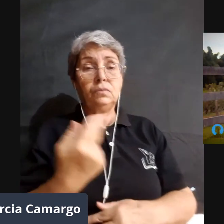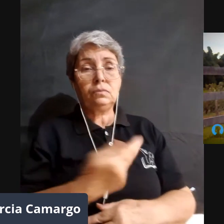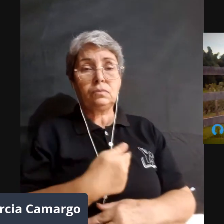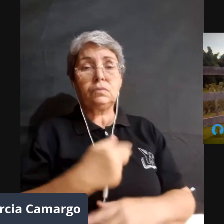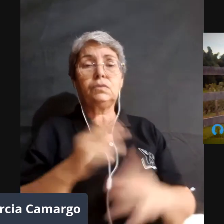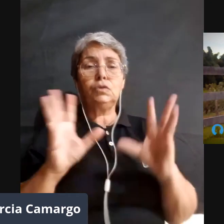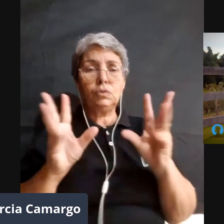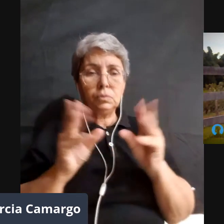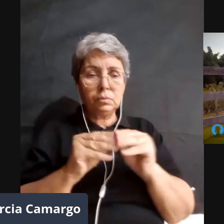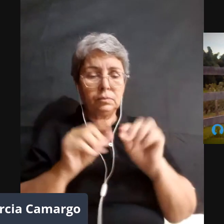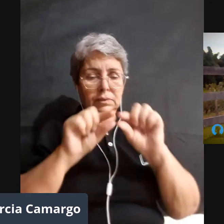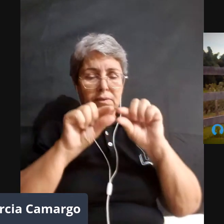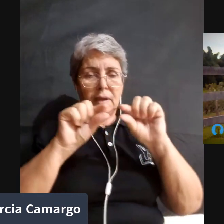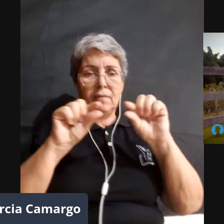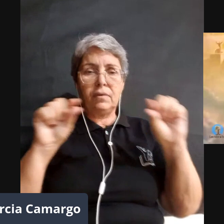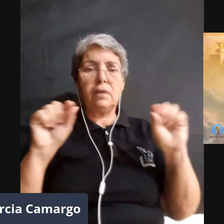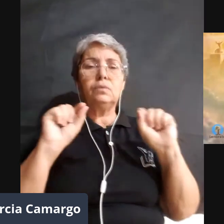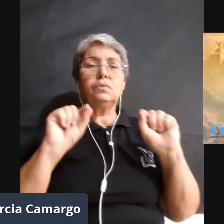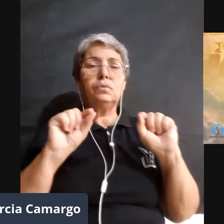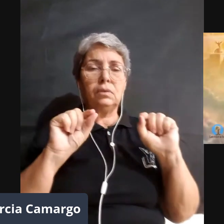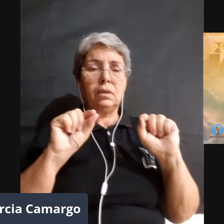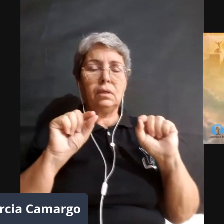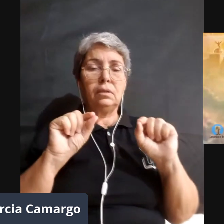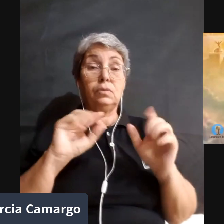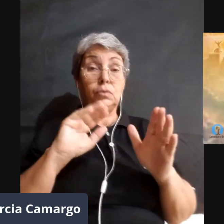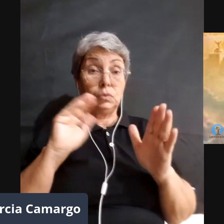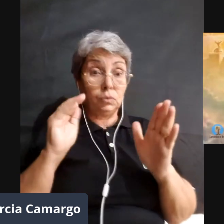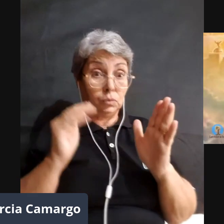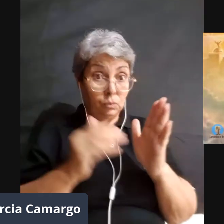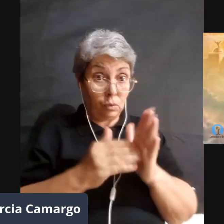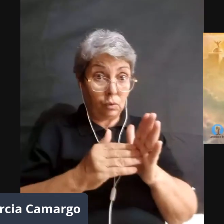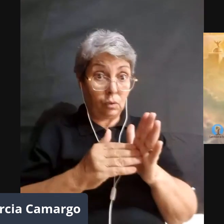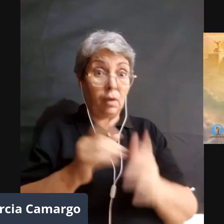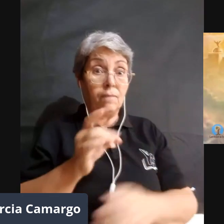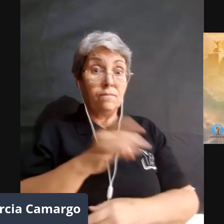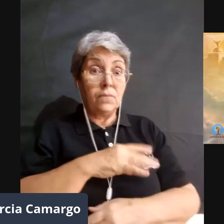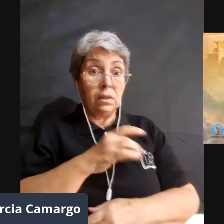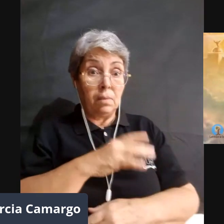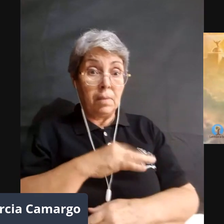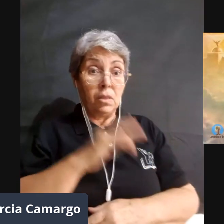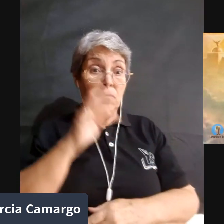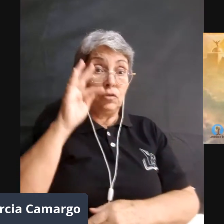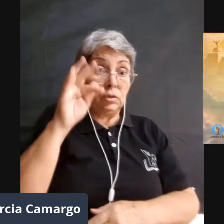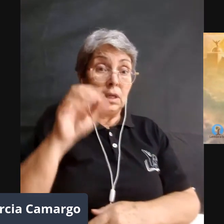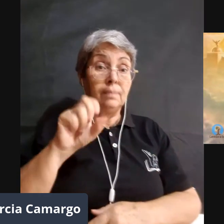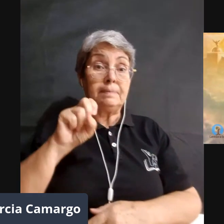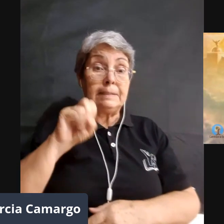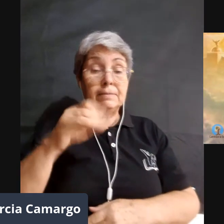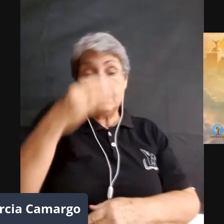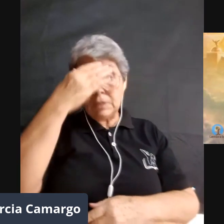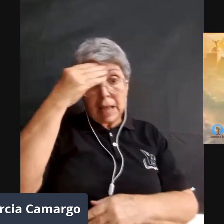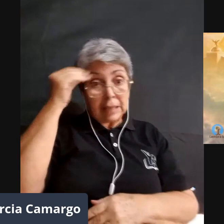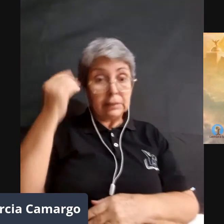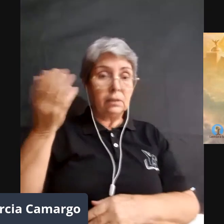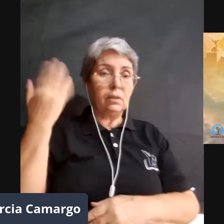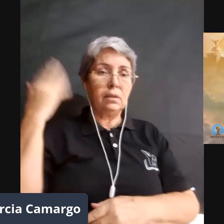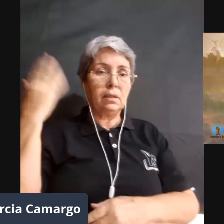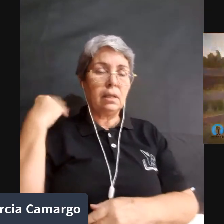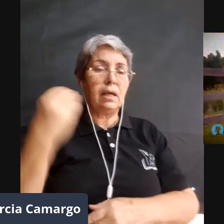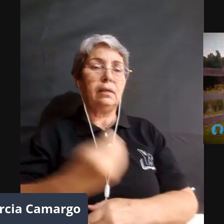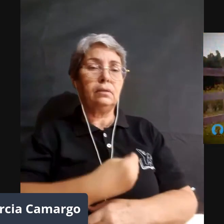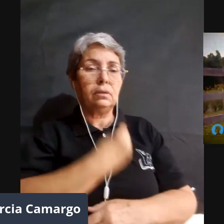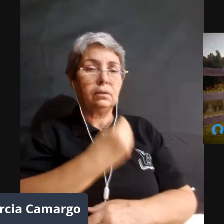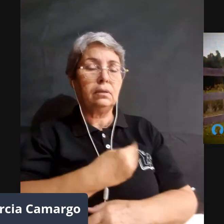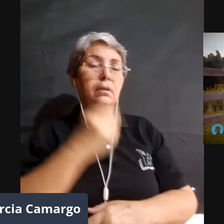nessa frase: tudo temos a temer quanto ao futuro, ao nos esquecermos da nossa história passada. Queridos